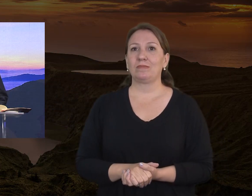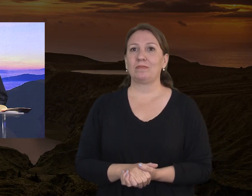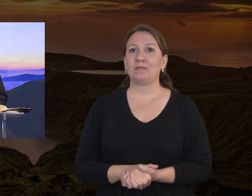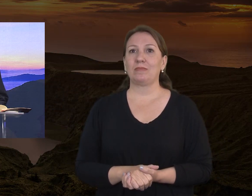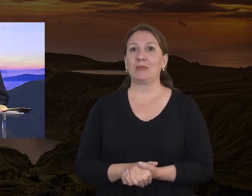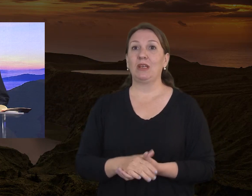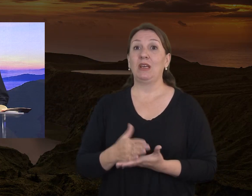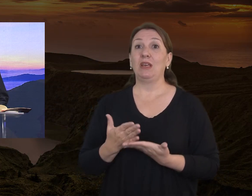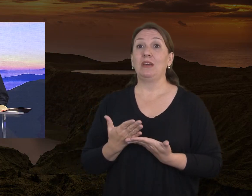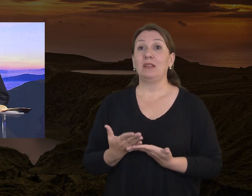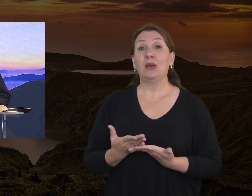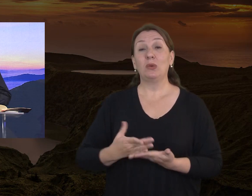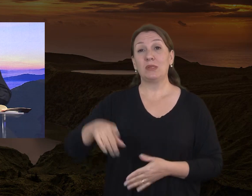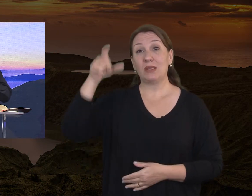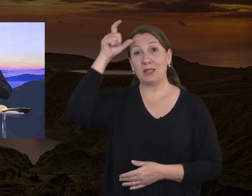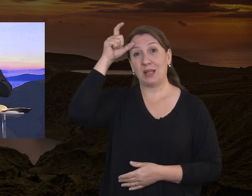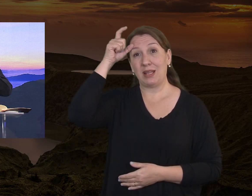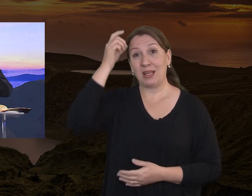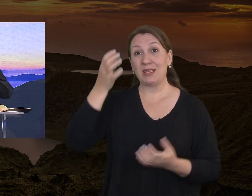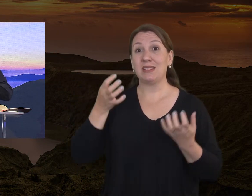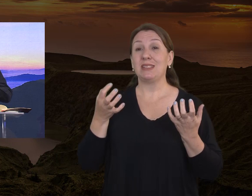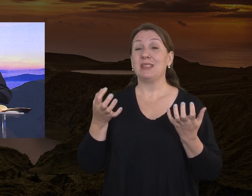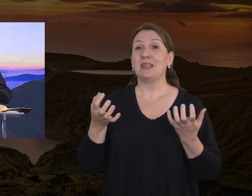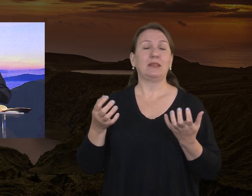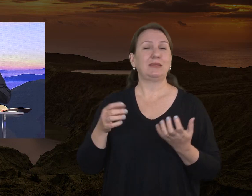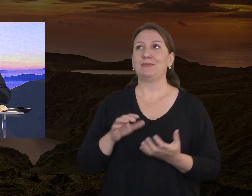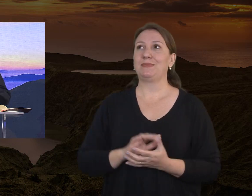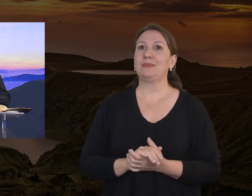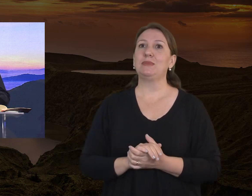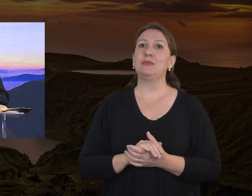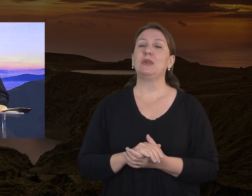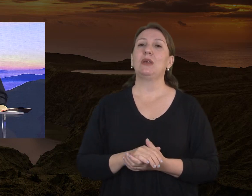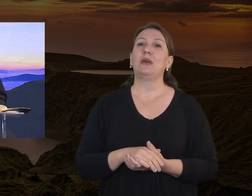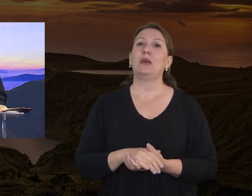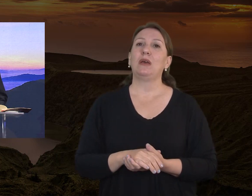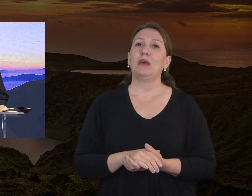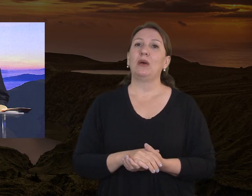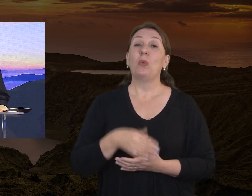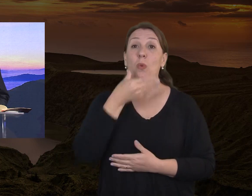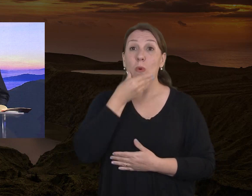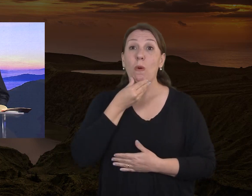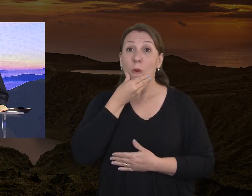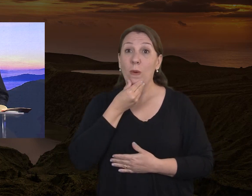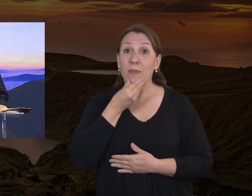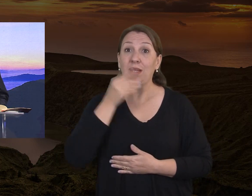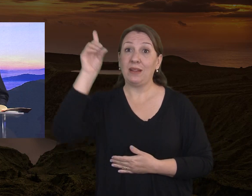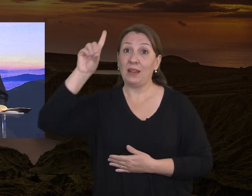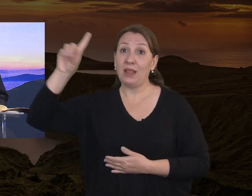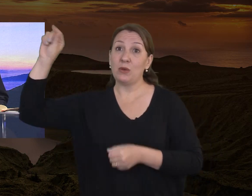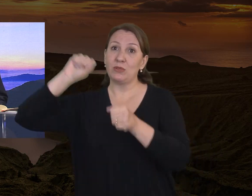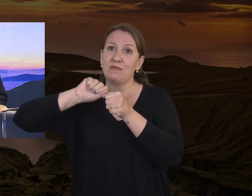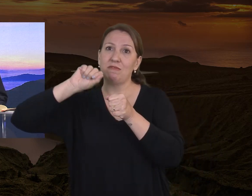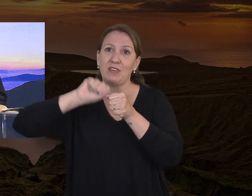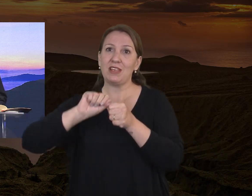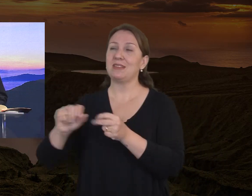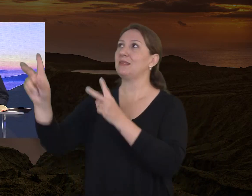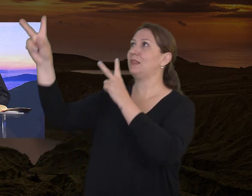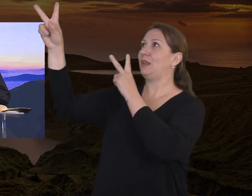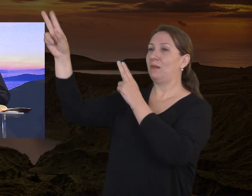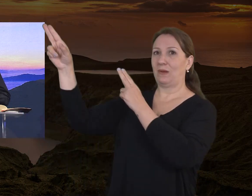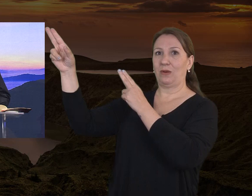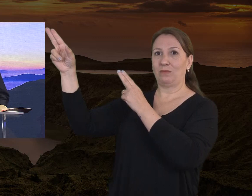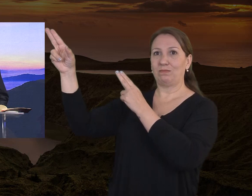derrubar o seu reino. O homem foi criado à imagem e semelhança de Deus e foi feito justamente